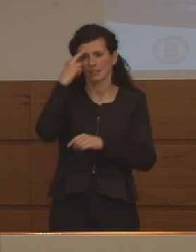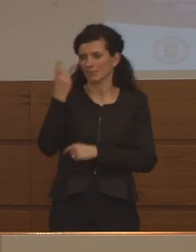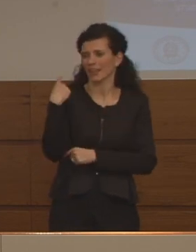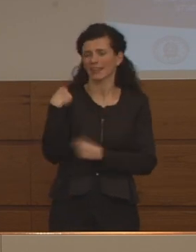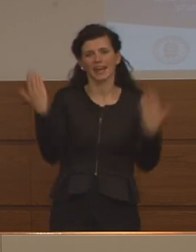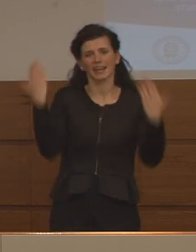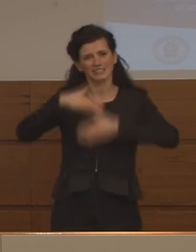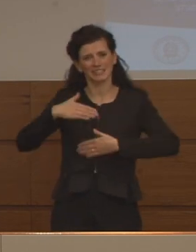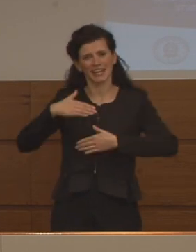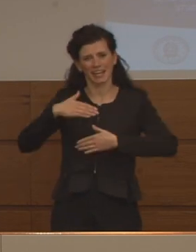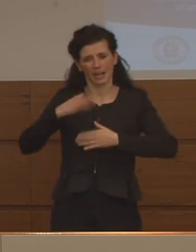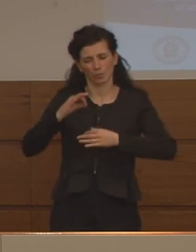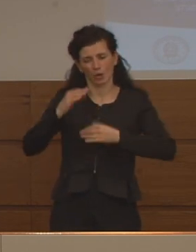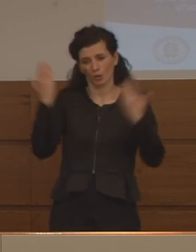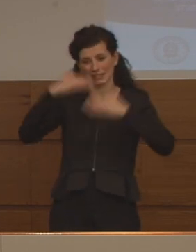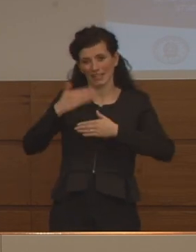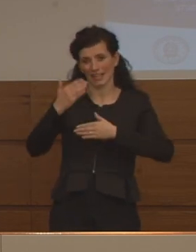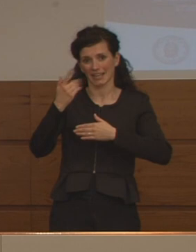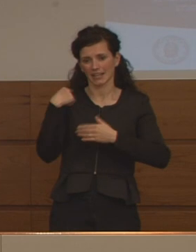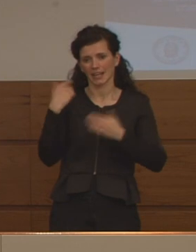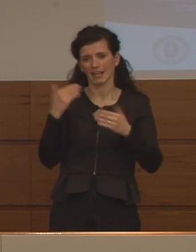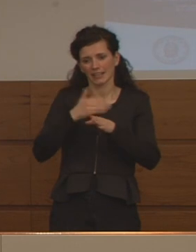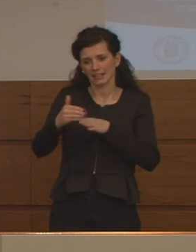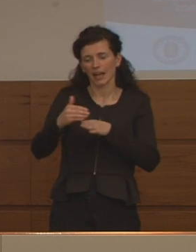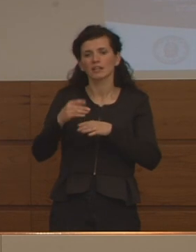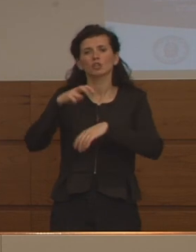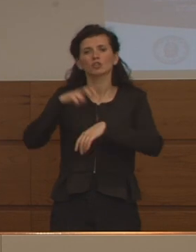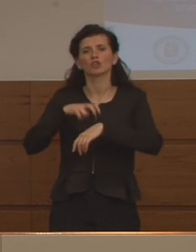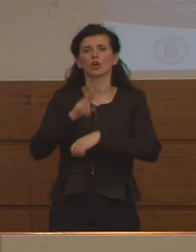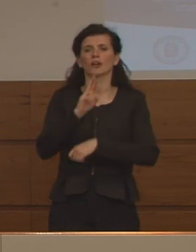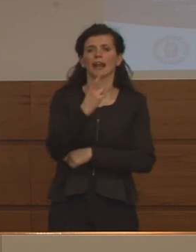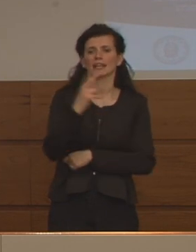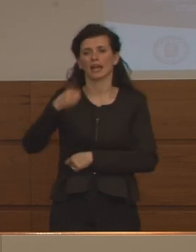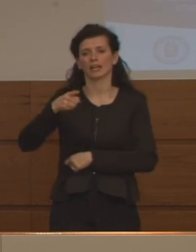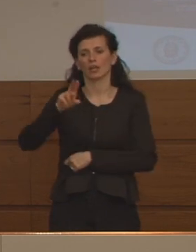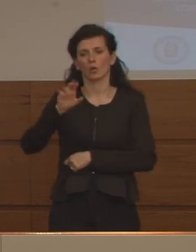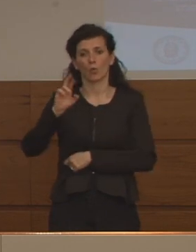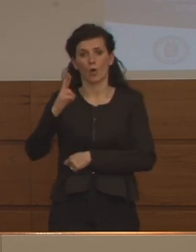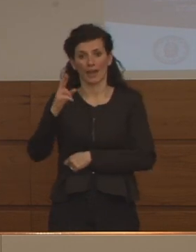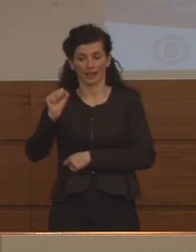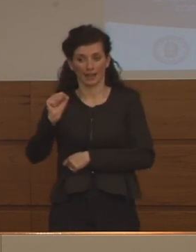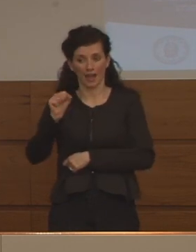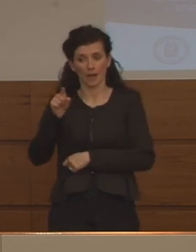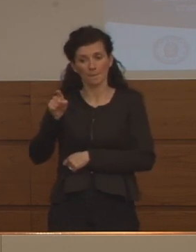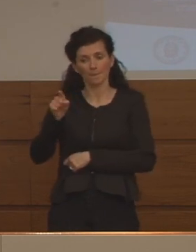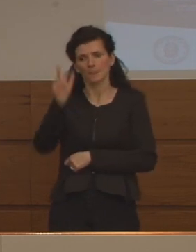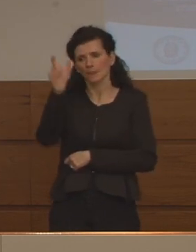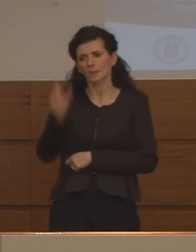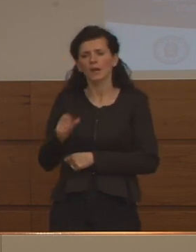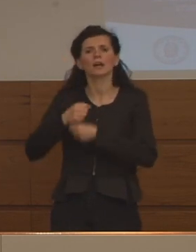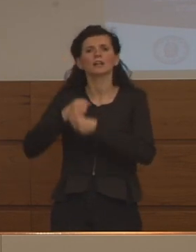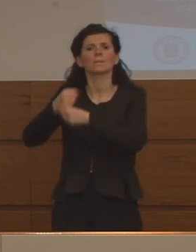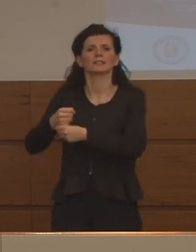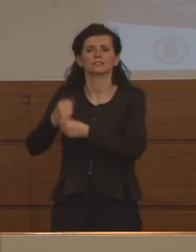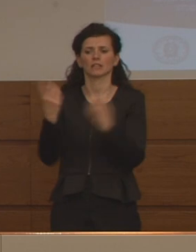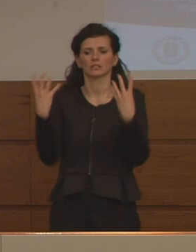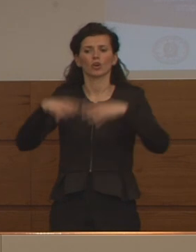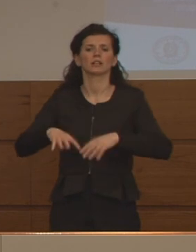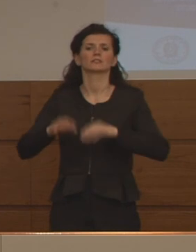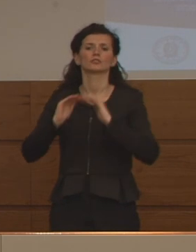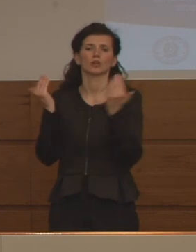il dottor ranieri guerra che come ben sapete il rappresentante dell'organizzazione